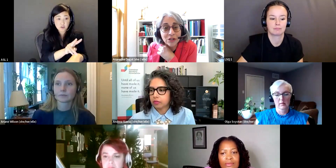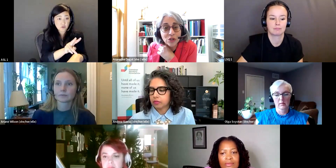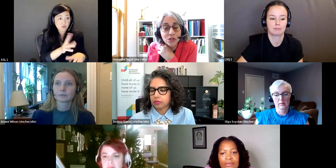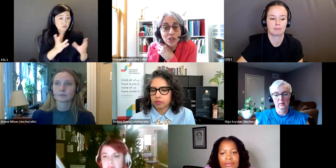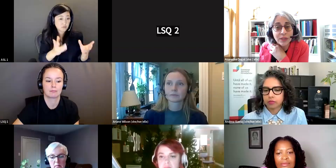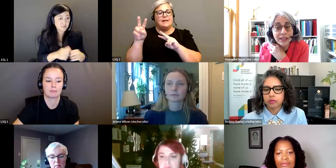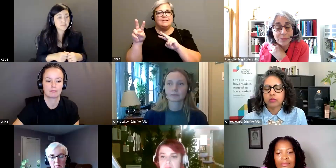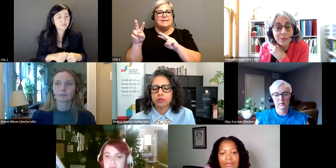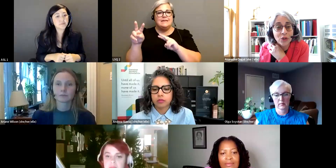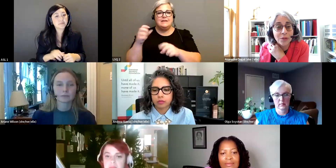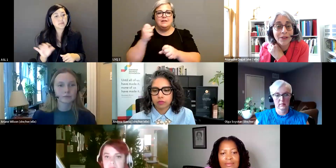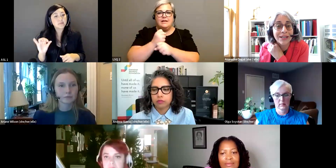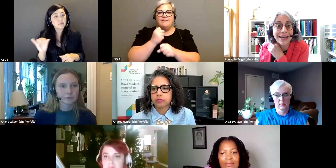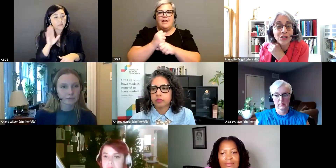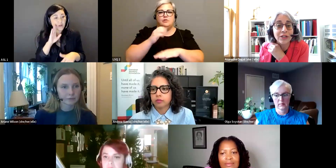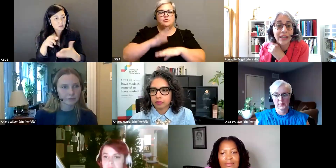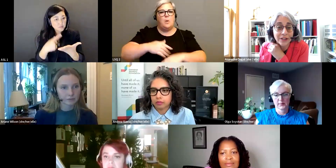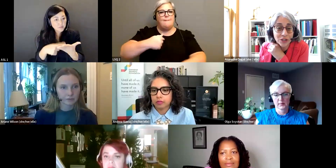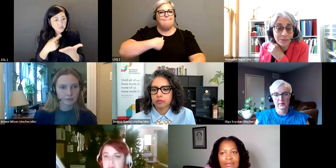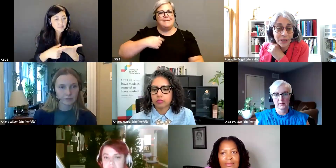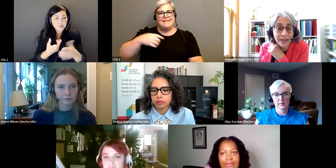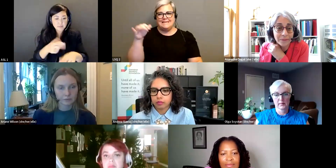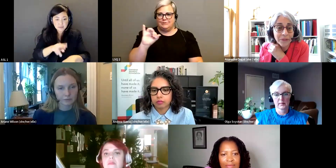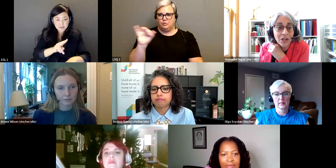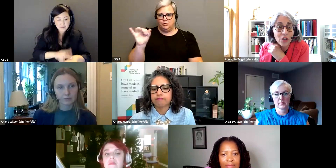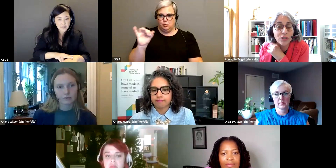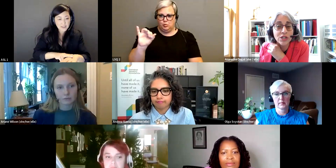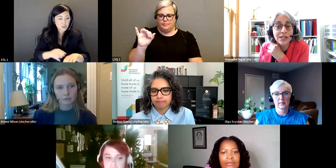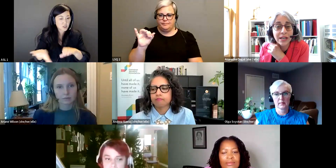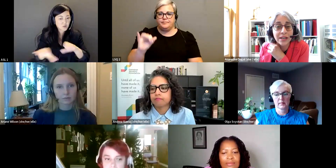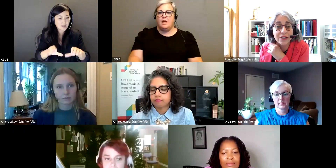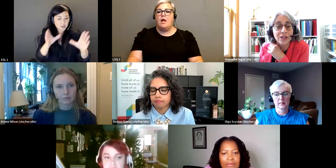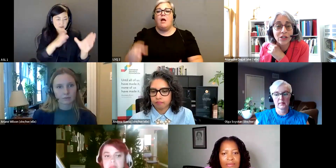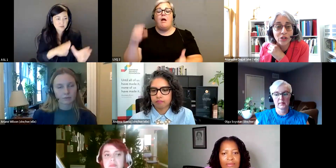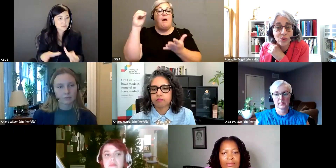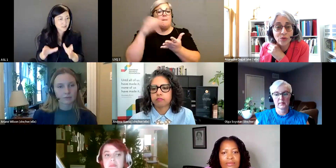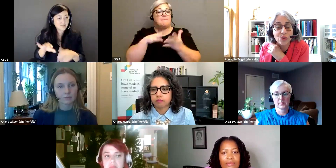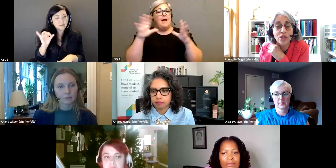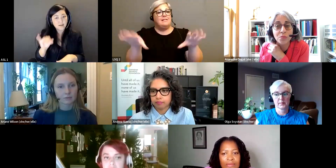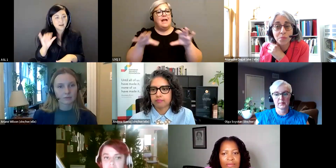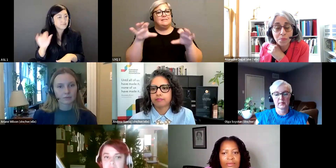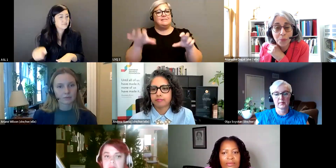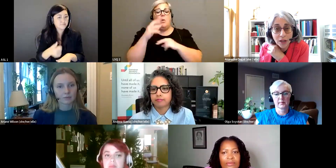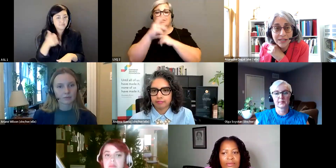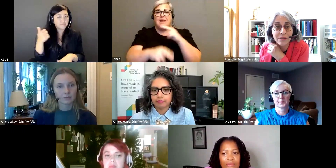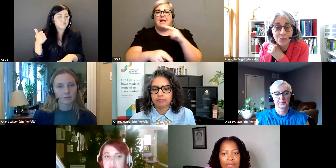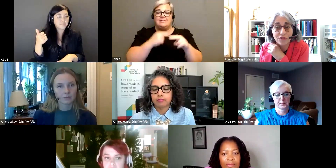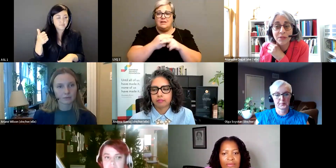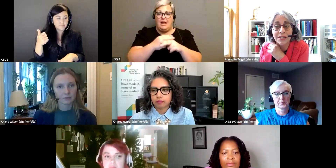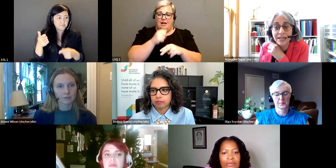dans la foulée du mouvement MeToo. Plus tard, je vais vous parler du plan d'action national,